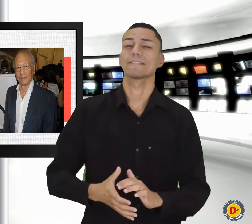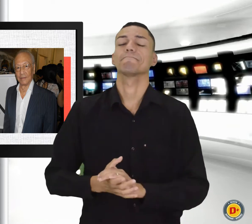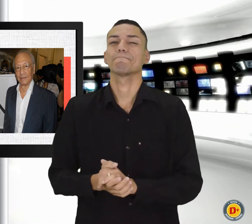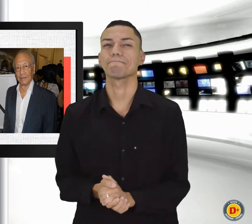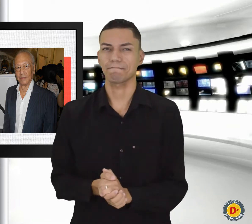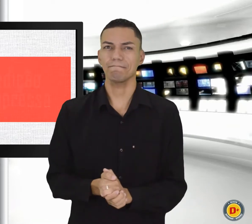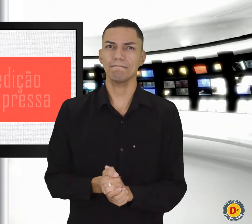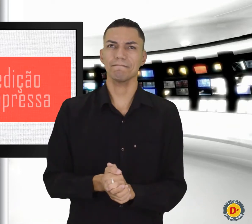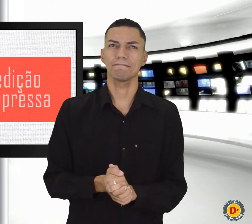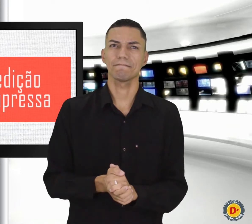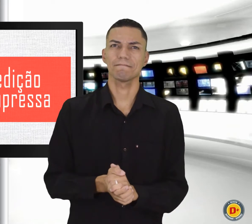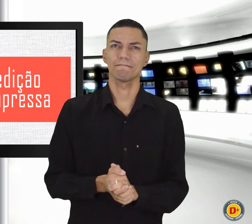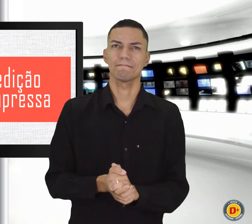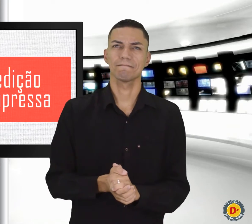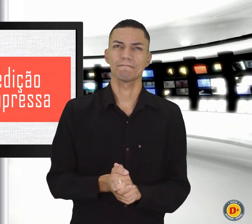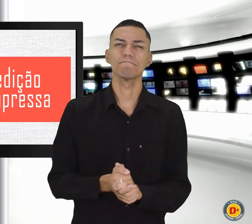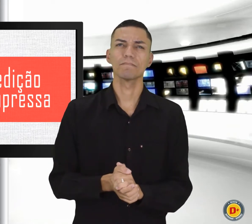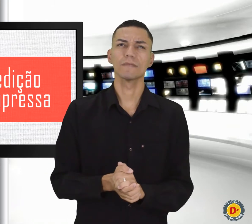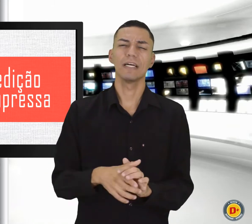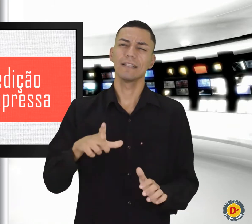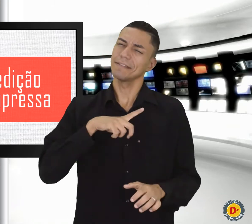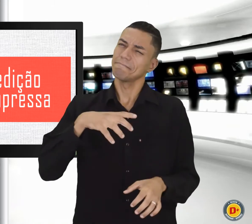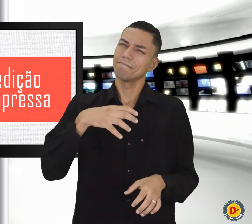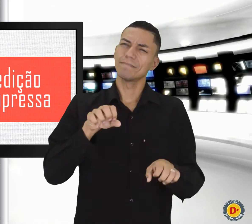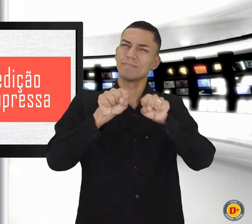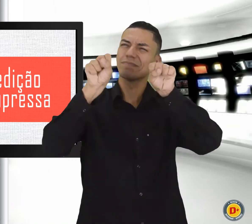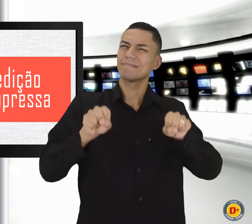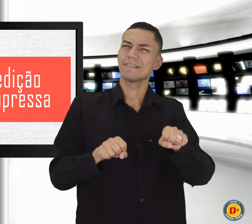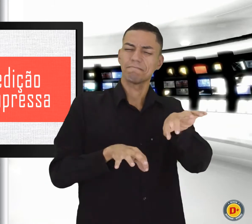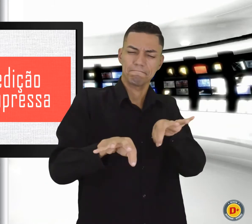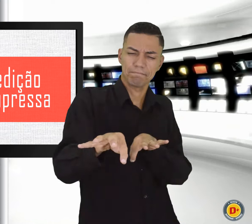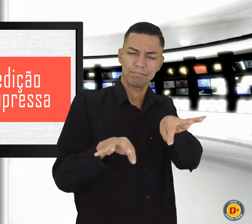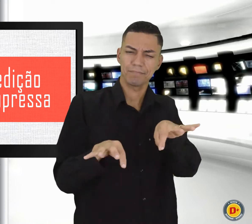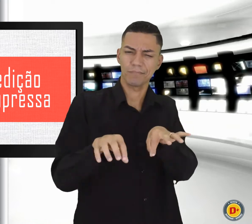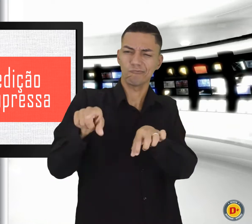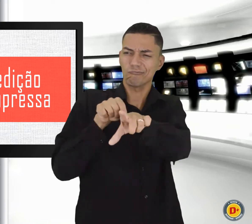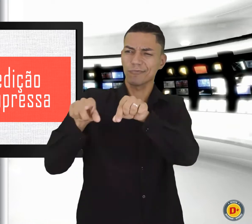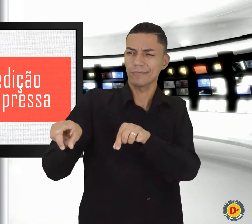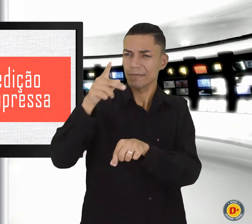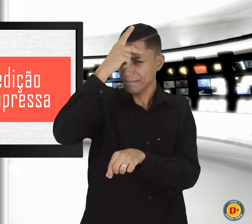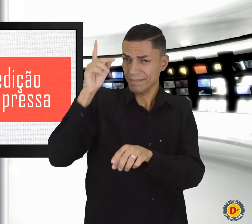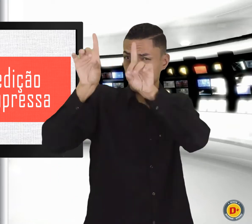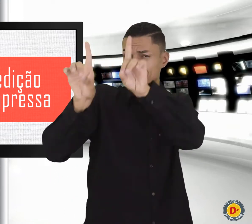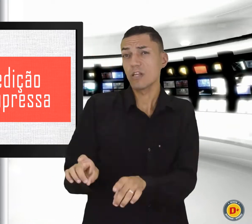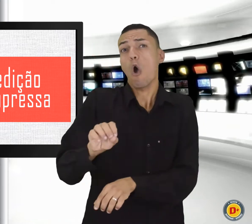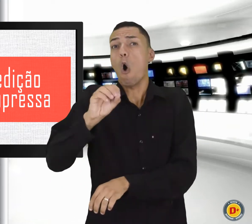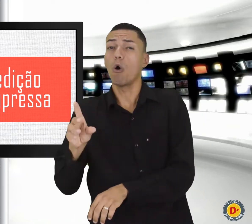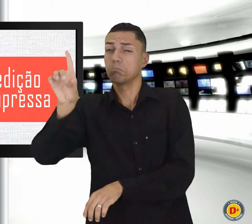Uma modalidade de contratação de pessoas com deficiência severa e sem deficiência, mas